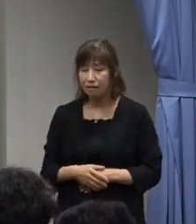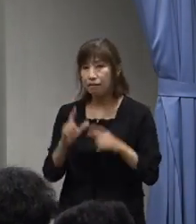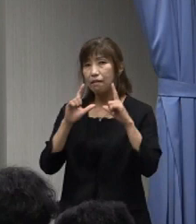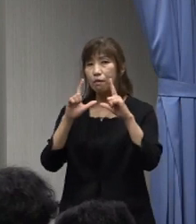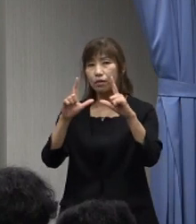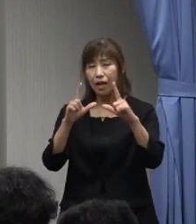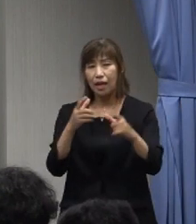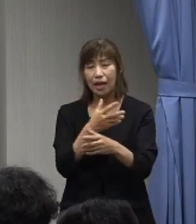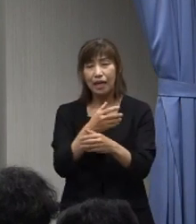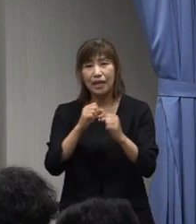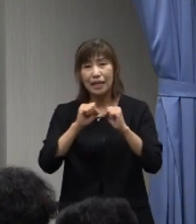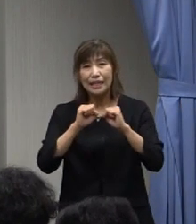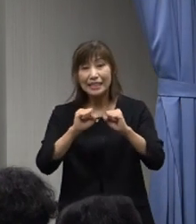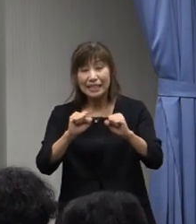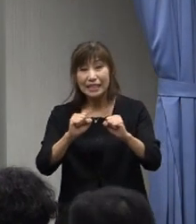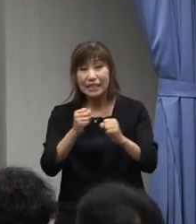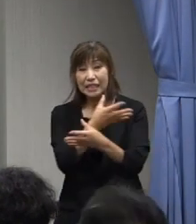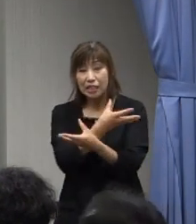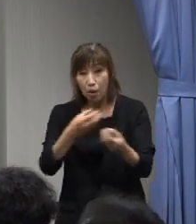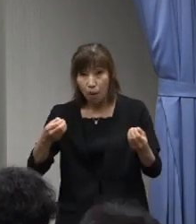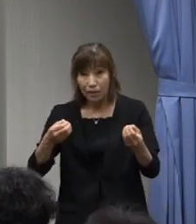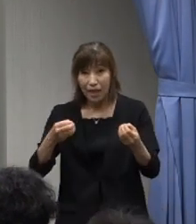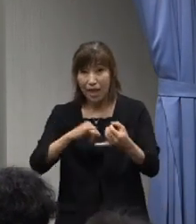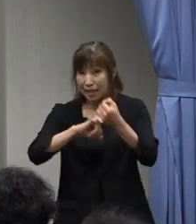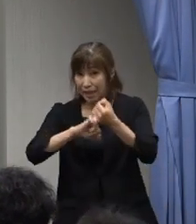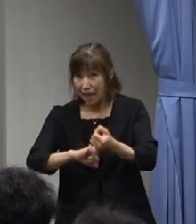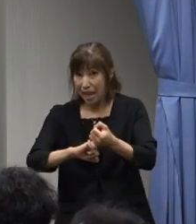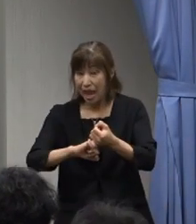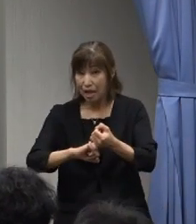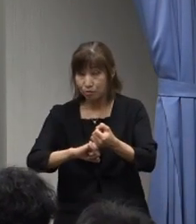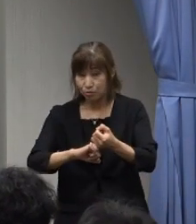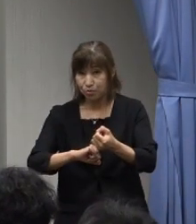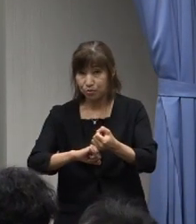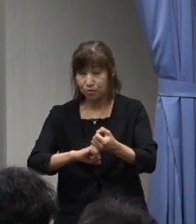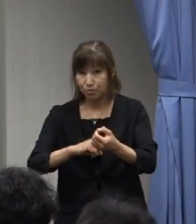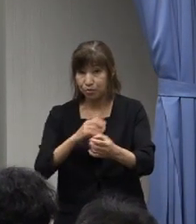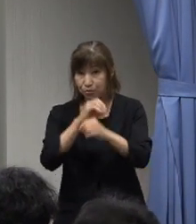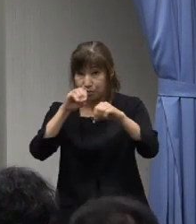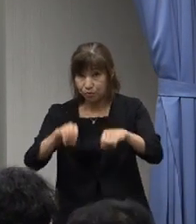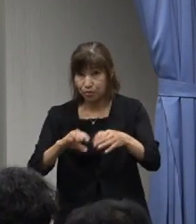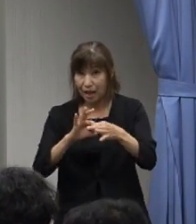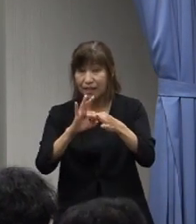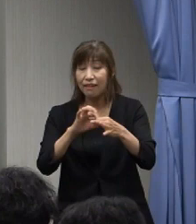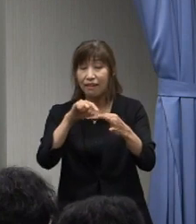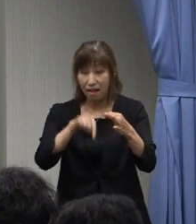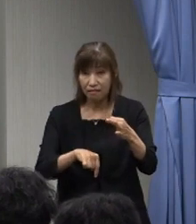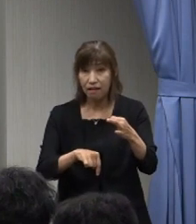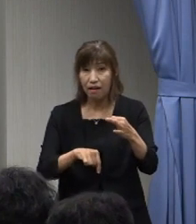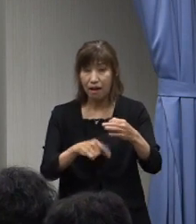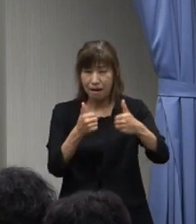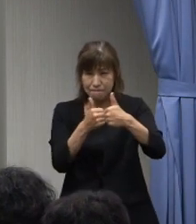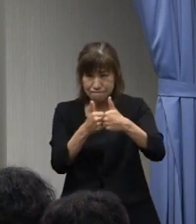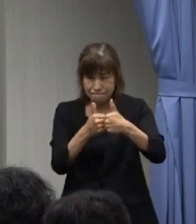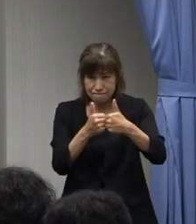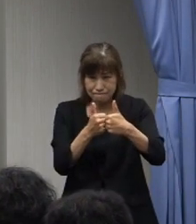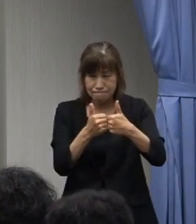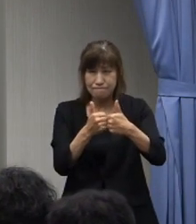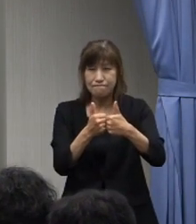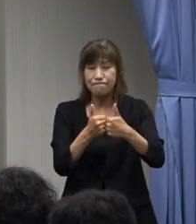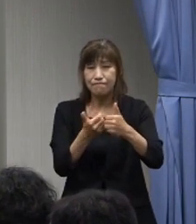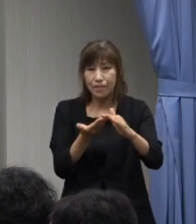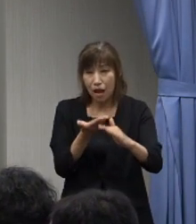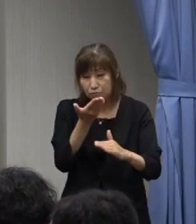契約内容については、もうまさにこの IR 事業者と詳細を詰めた上で、そして実行をしていく